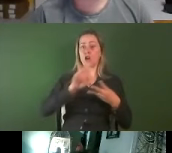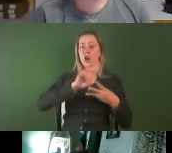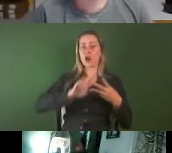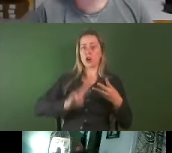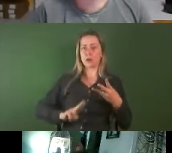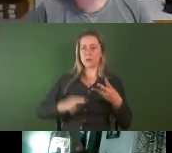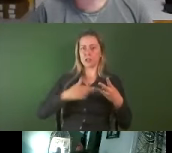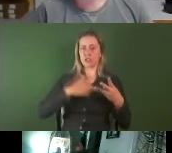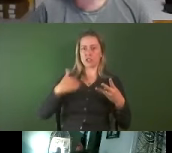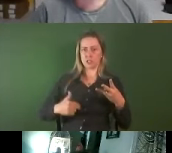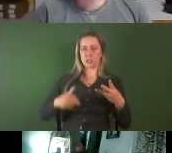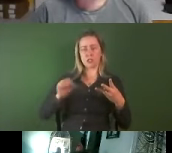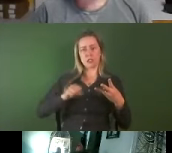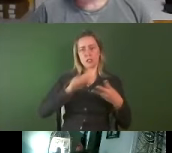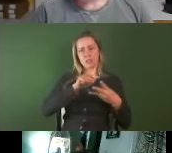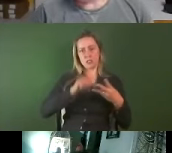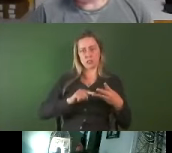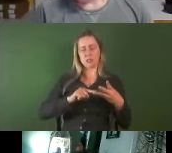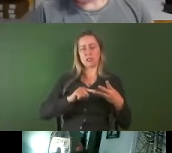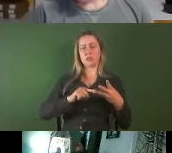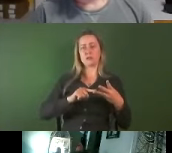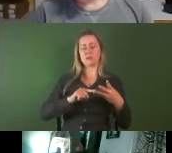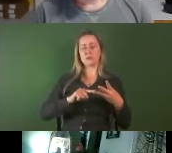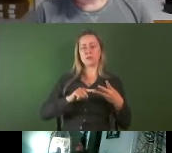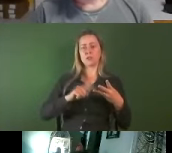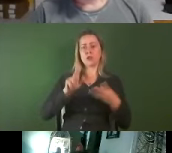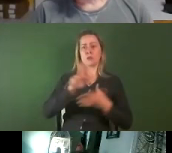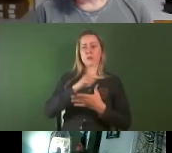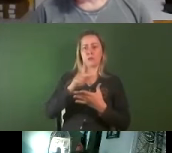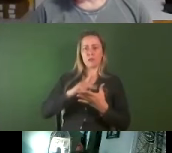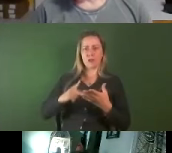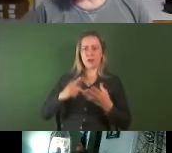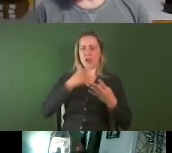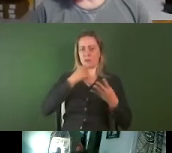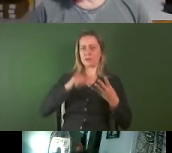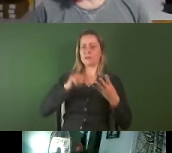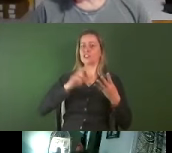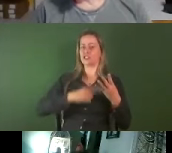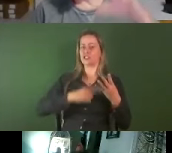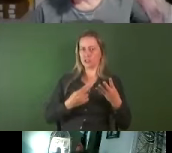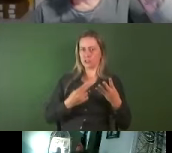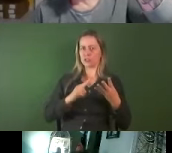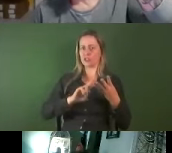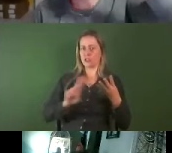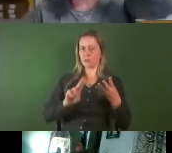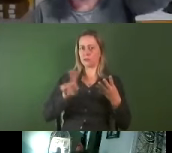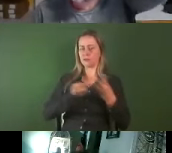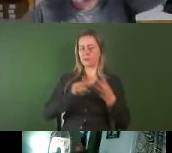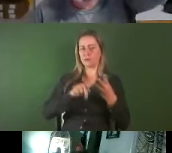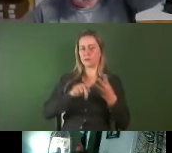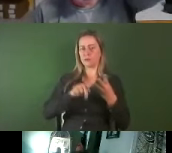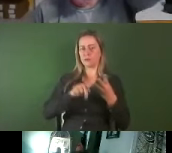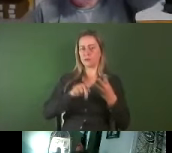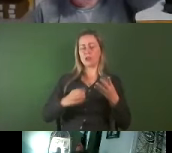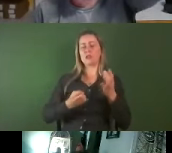pelo poeta Okada Takahiko, ela já logo de cara, né, a própria formação